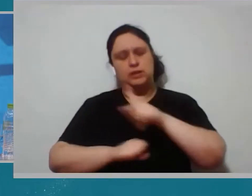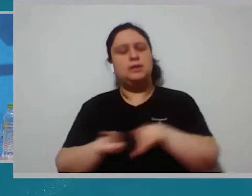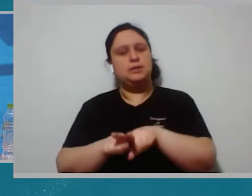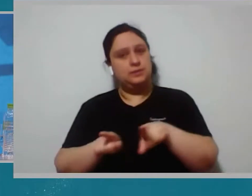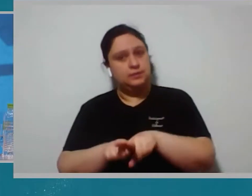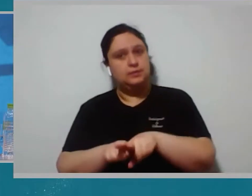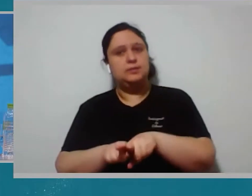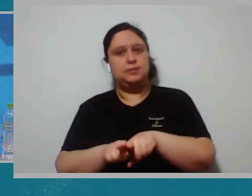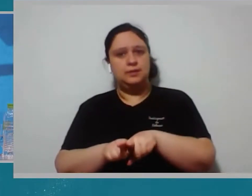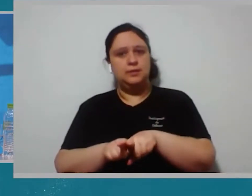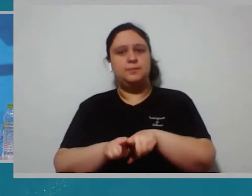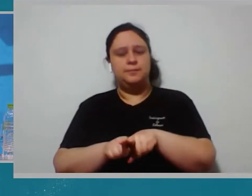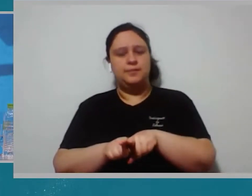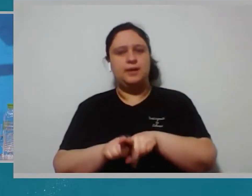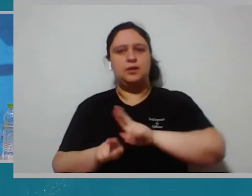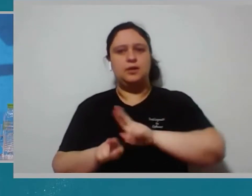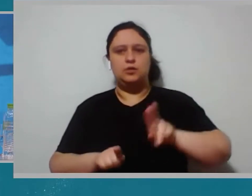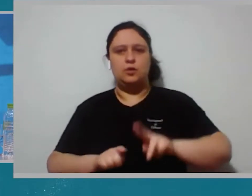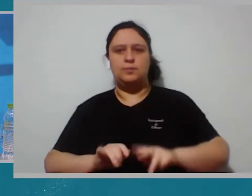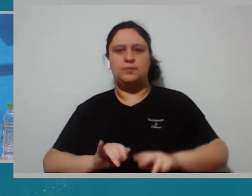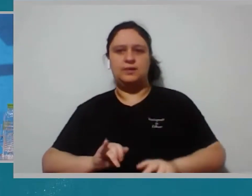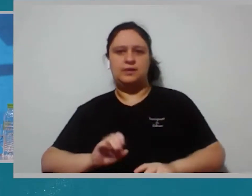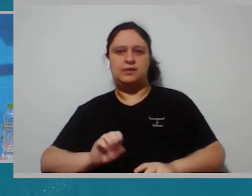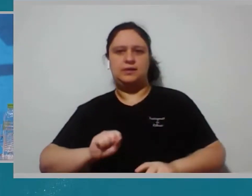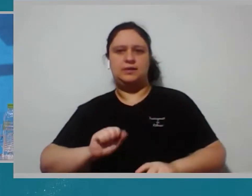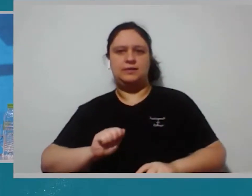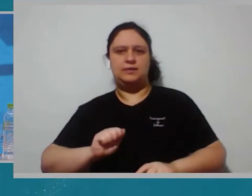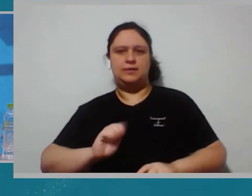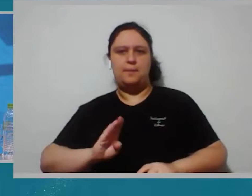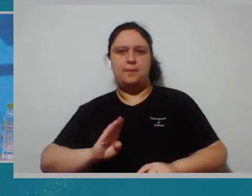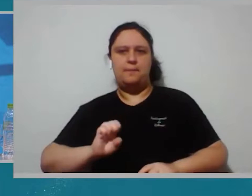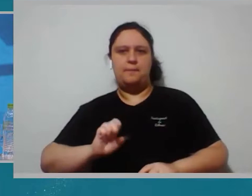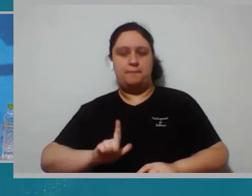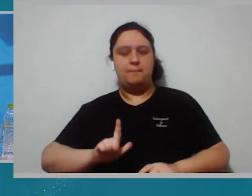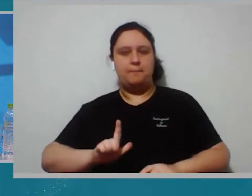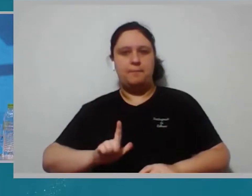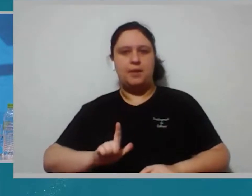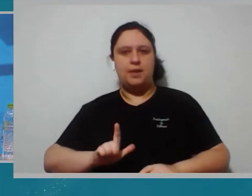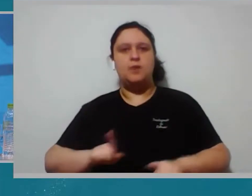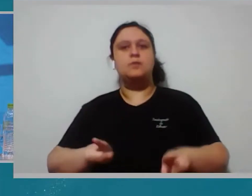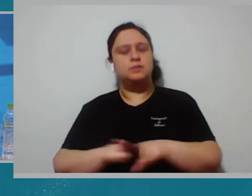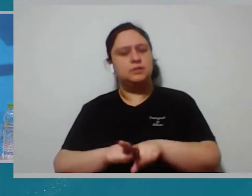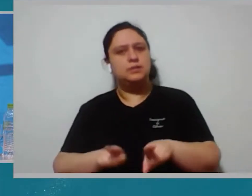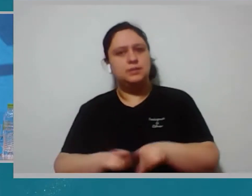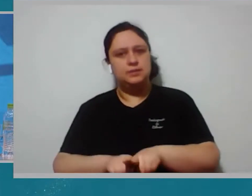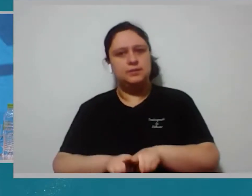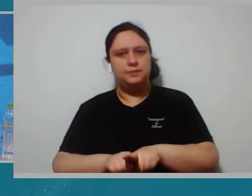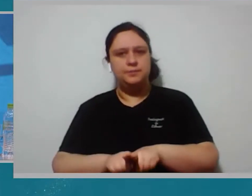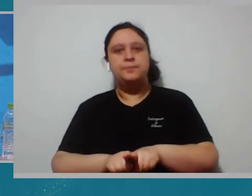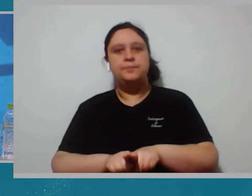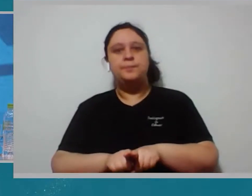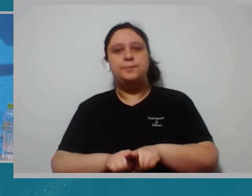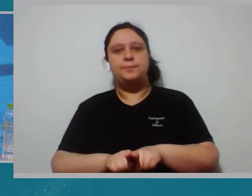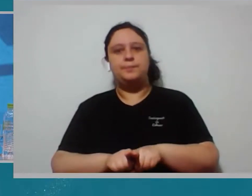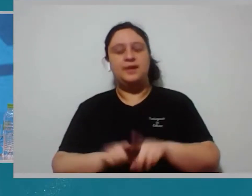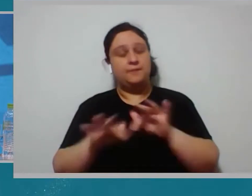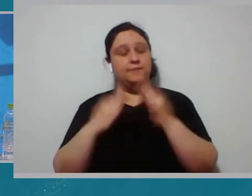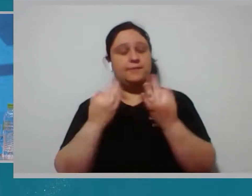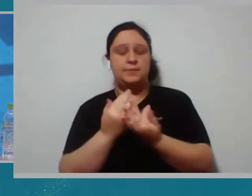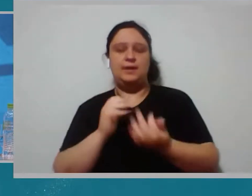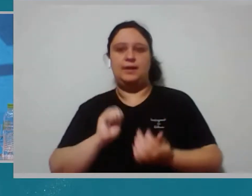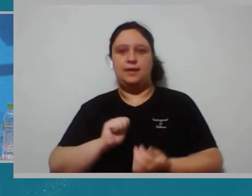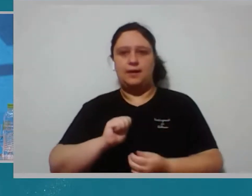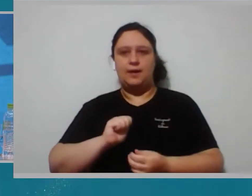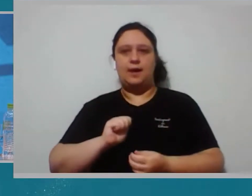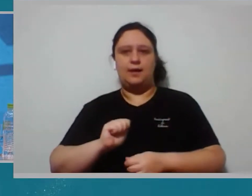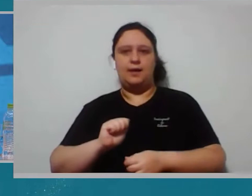filhas da família de Arão. Portanto, ambos são da casa de Arão. Então, ambos são da